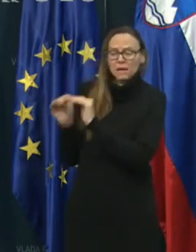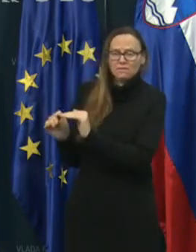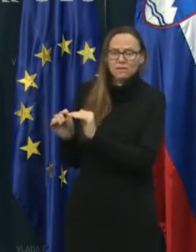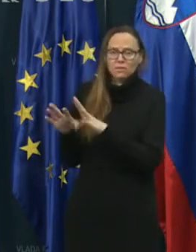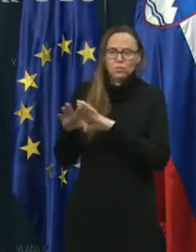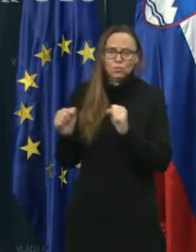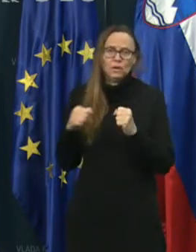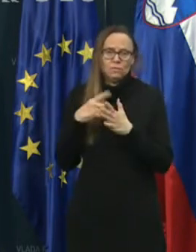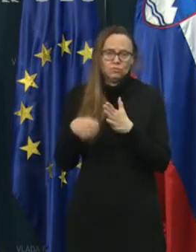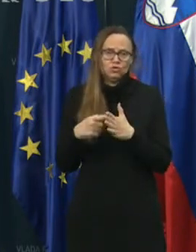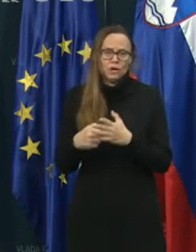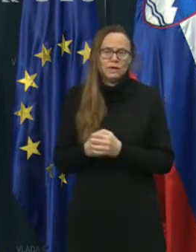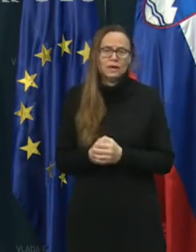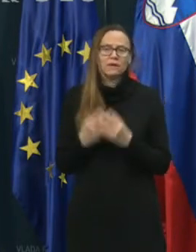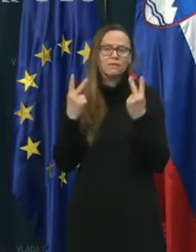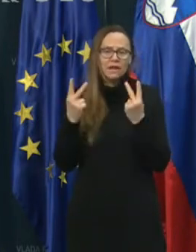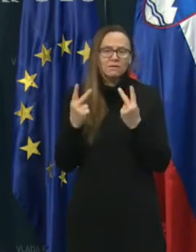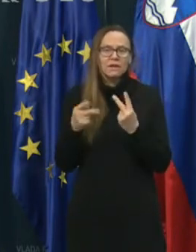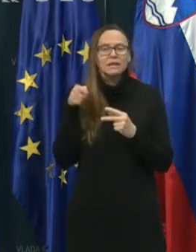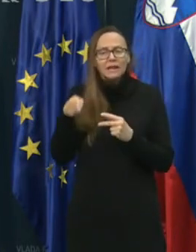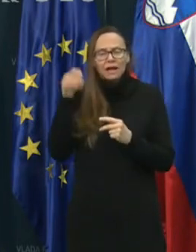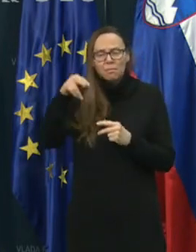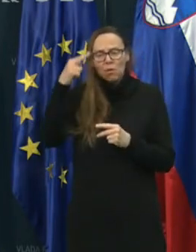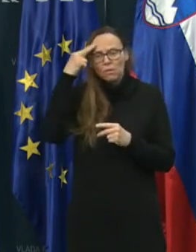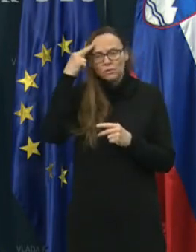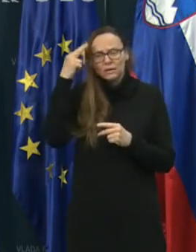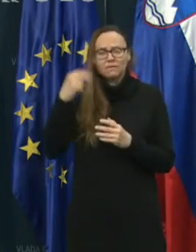ukrep šteje. Zavedajmo se tega.